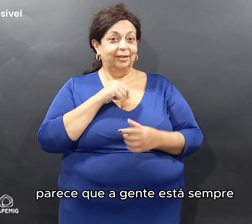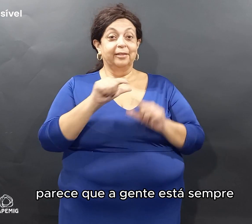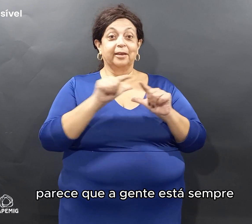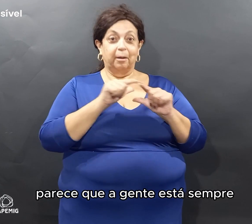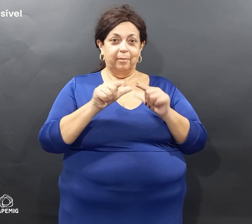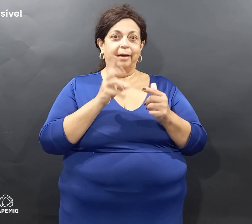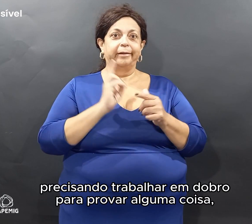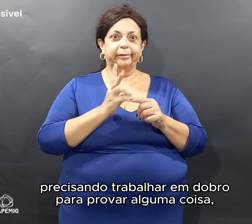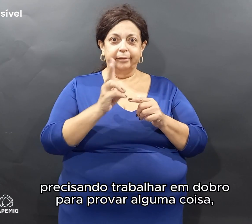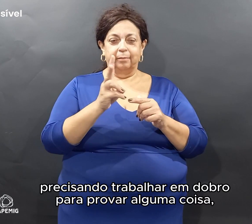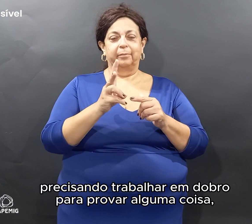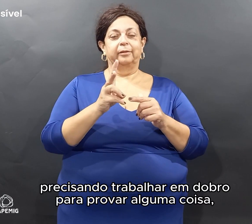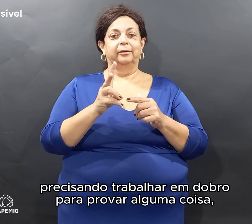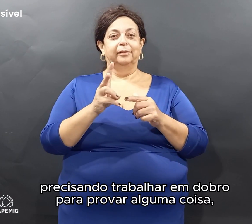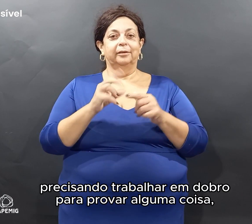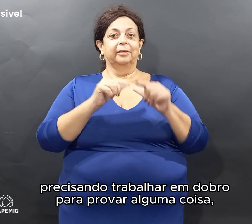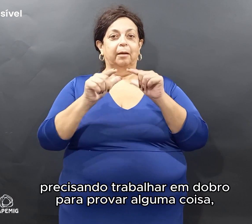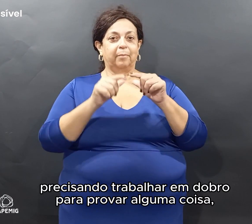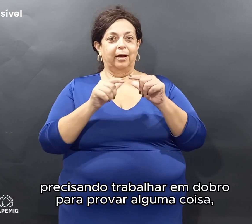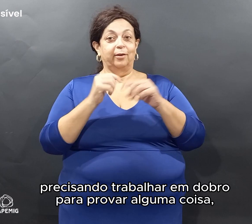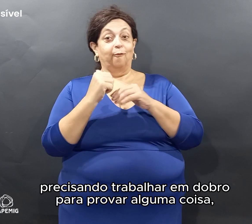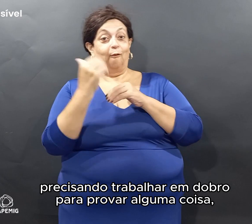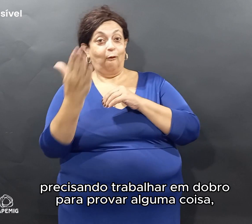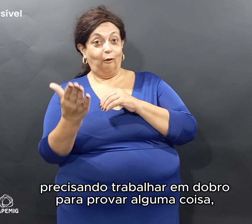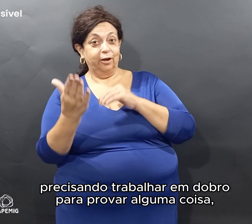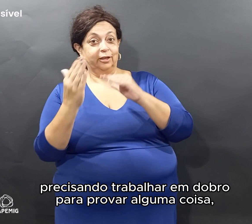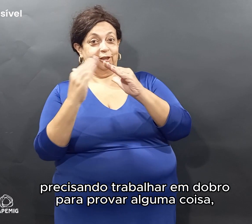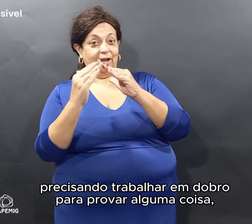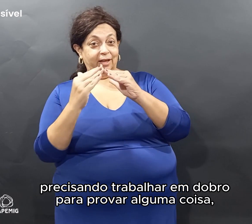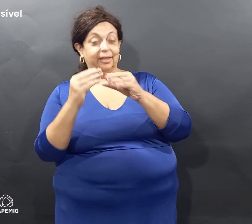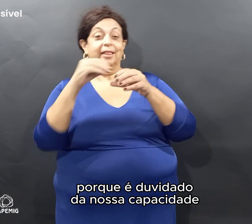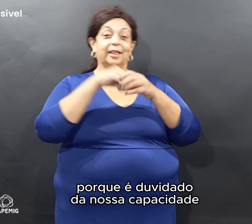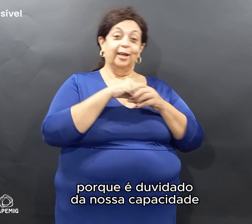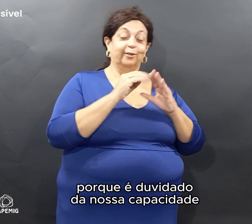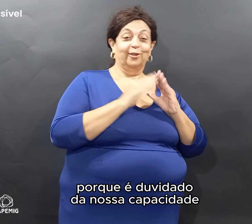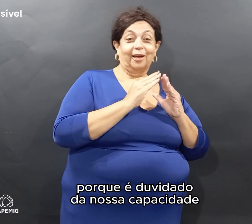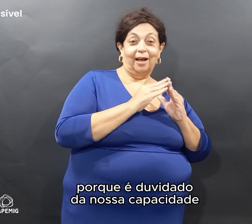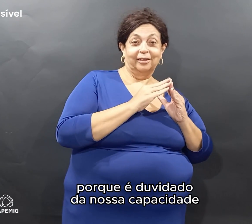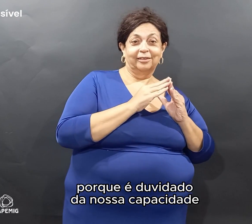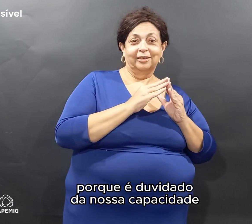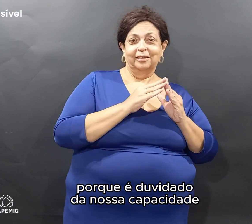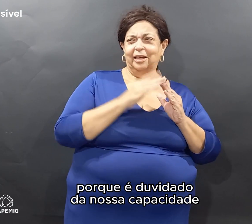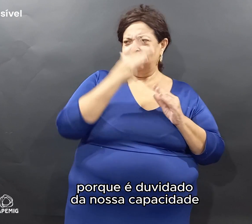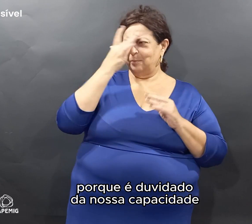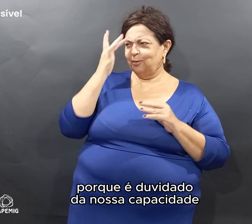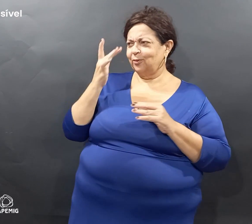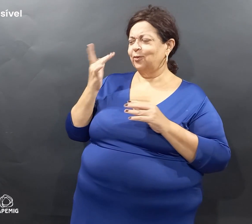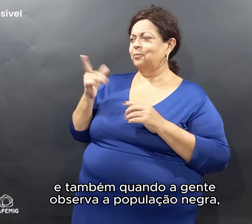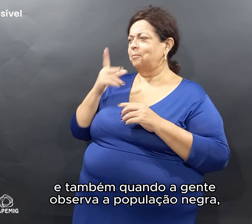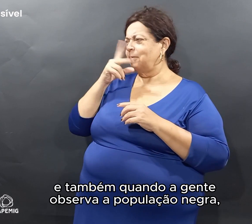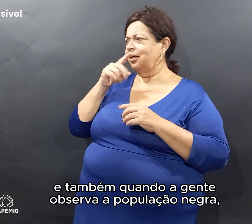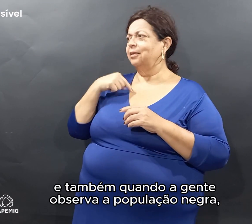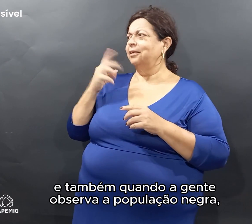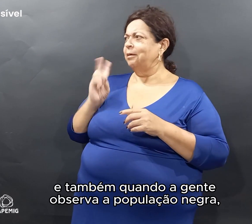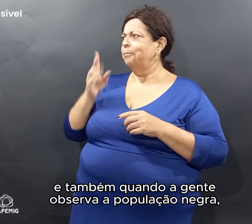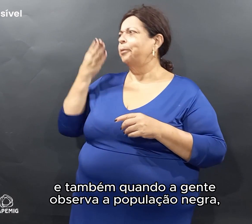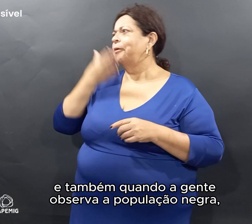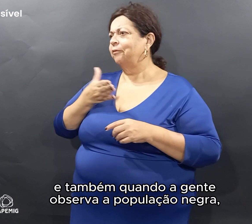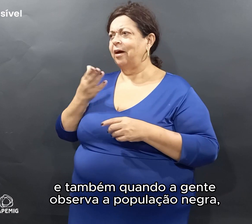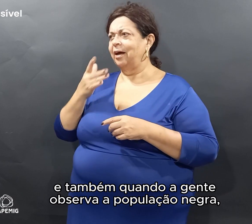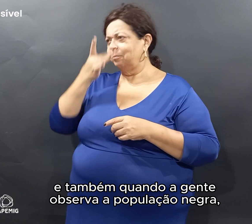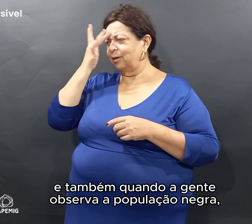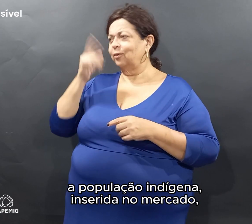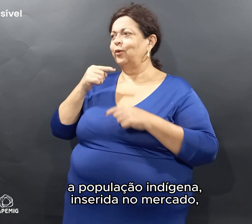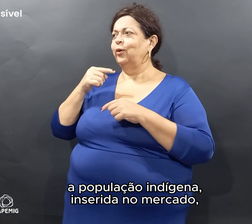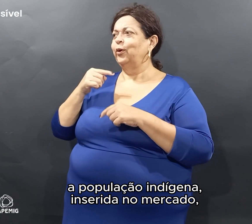a gente está sempre precisando trabalhar em dobro para provar alguma coisa, porque é duvidada a nossa capacidade. E também quando a gente observa a